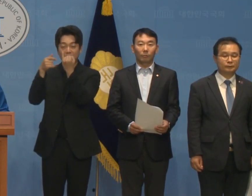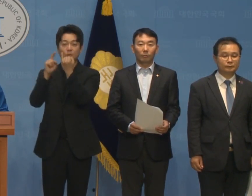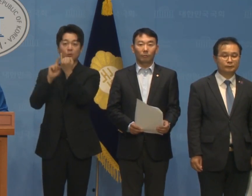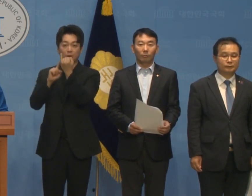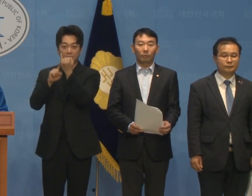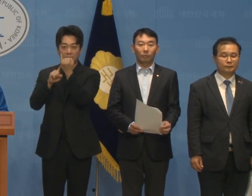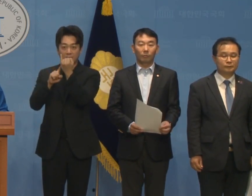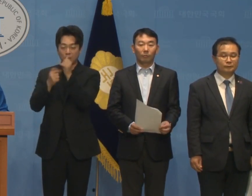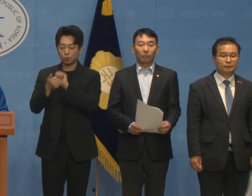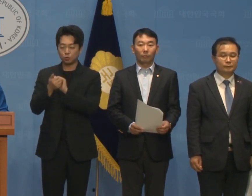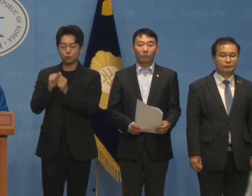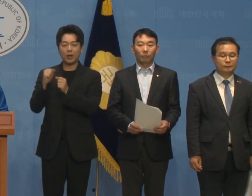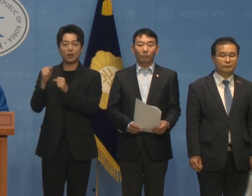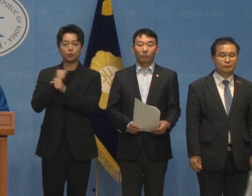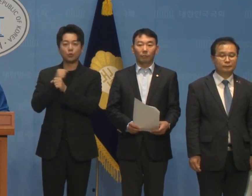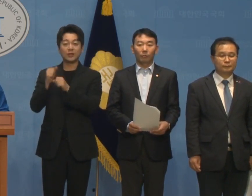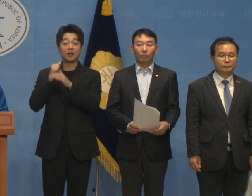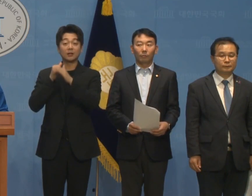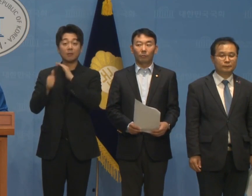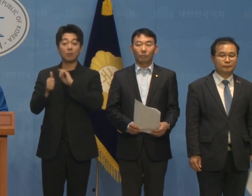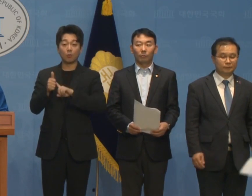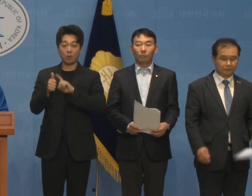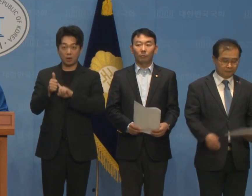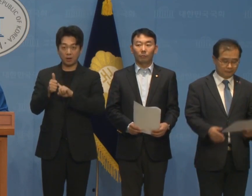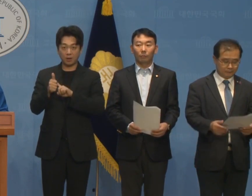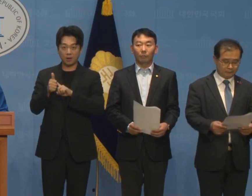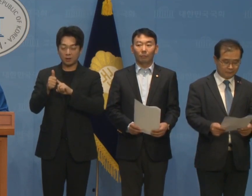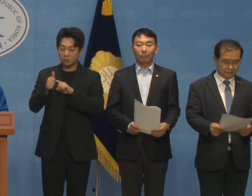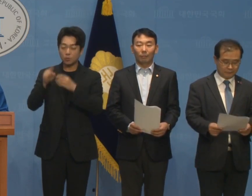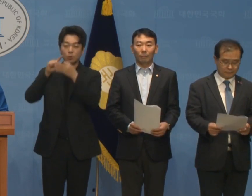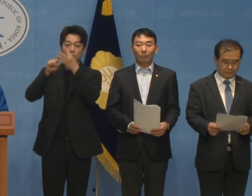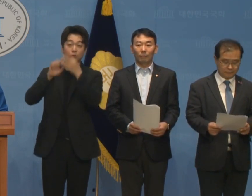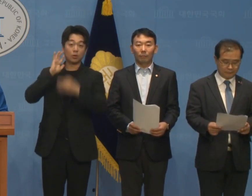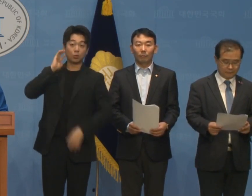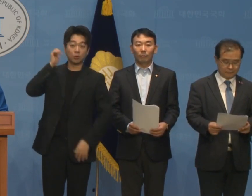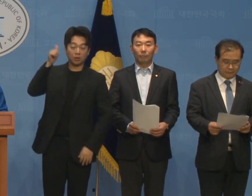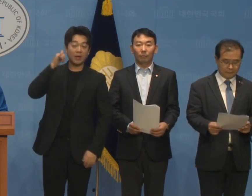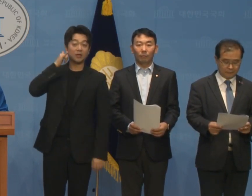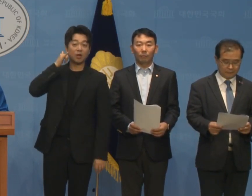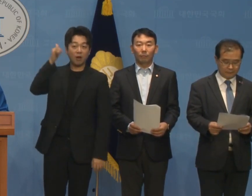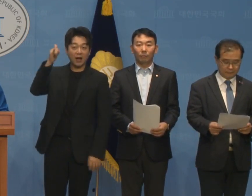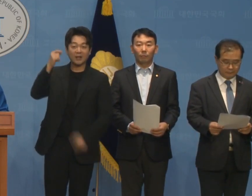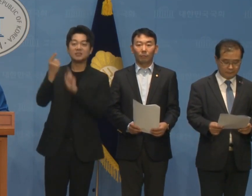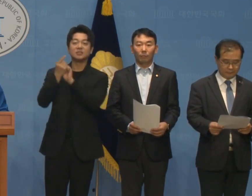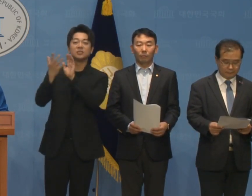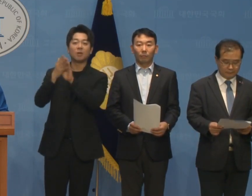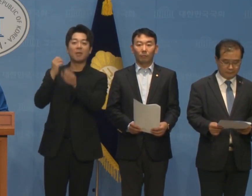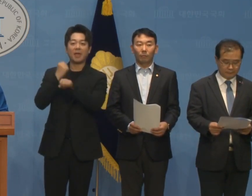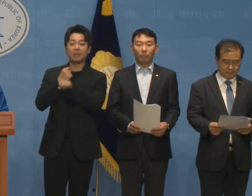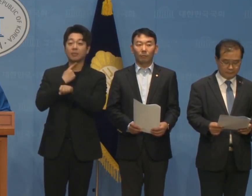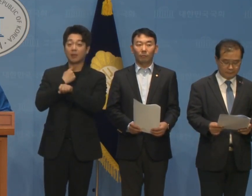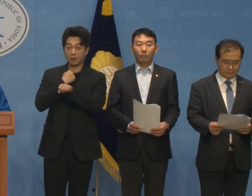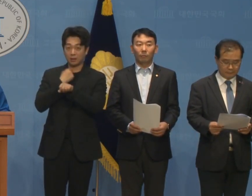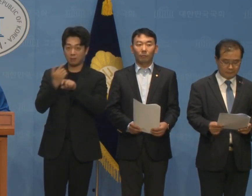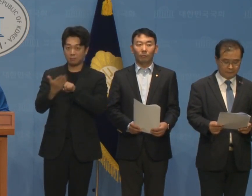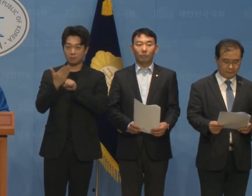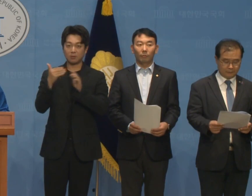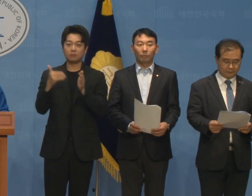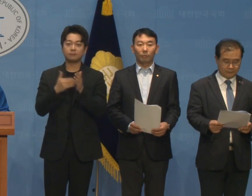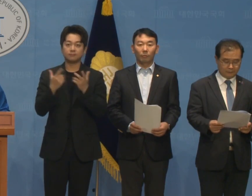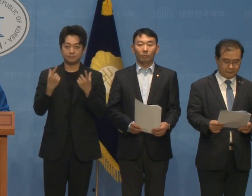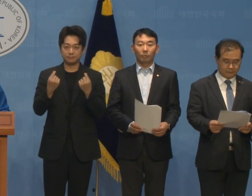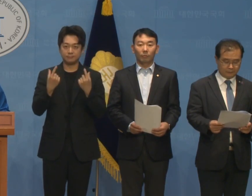이종호 대표가 윤석열 대통령에게 직접 연락을 한다고 한 만큼 대선에서도